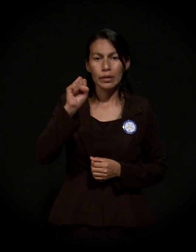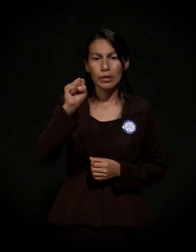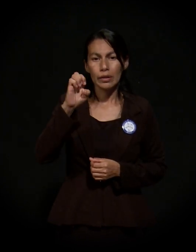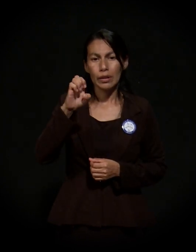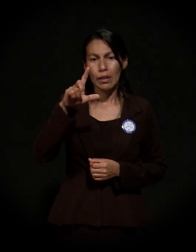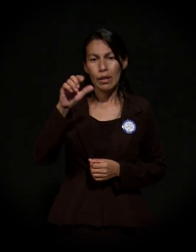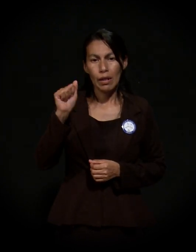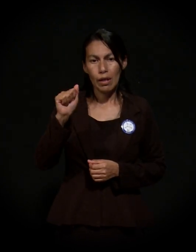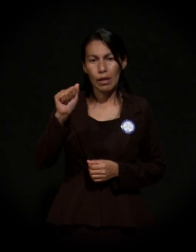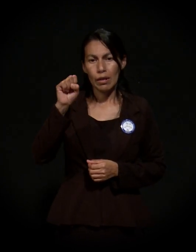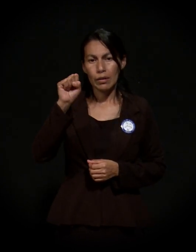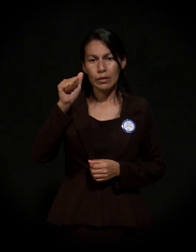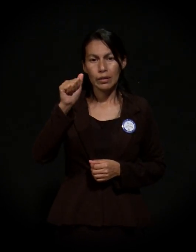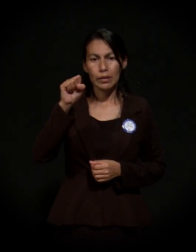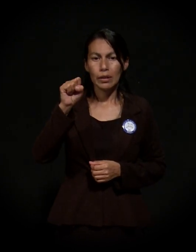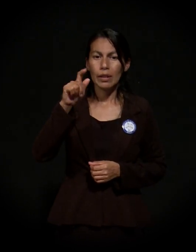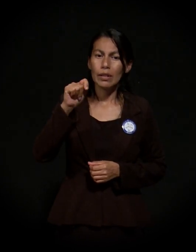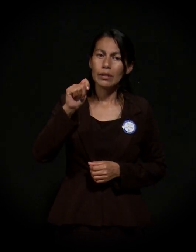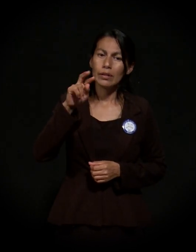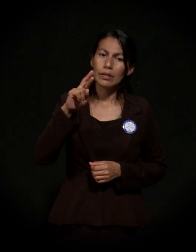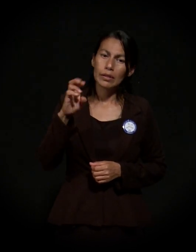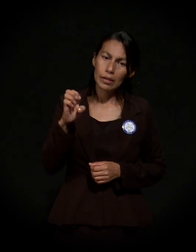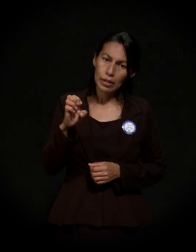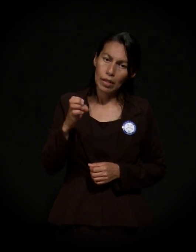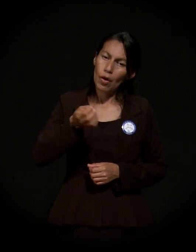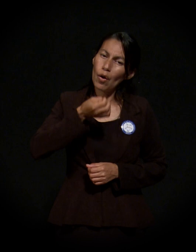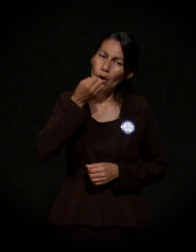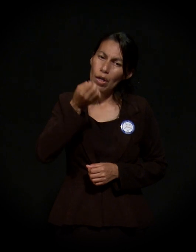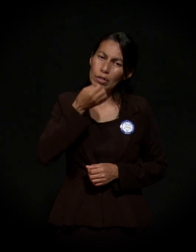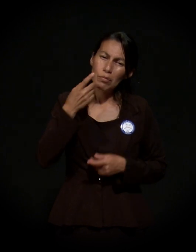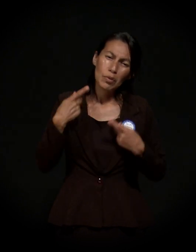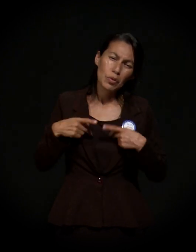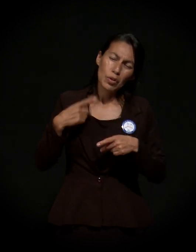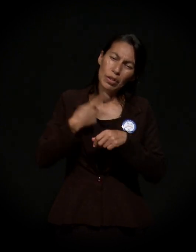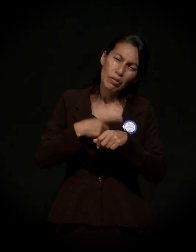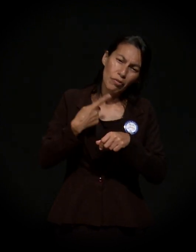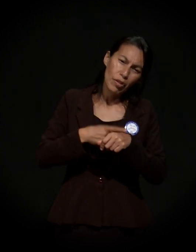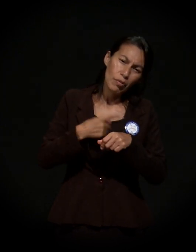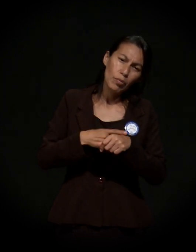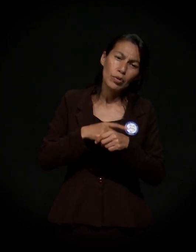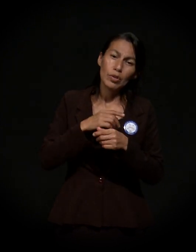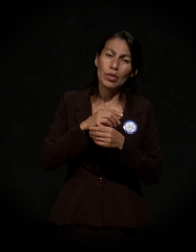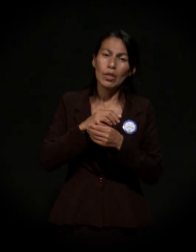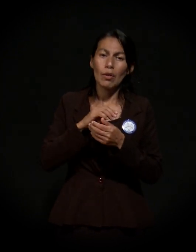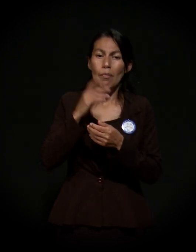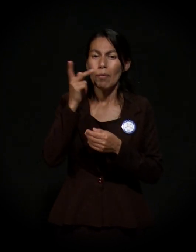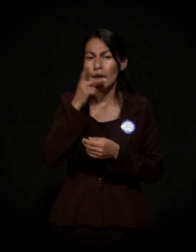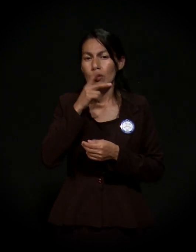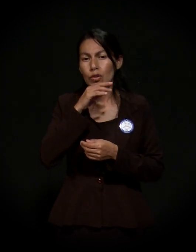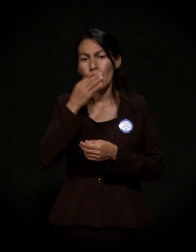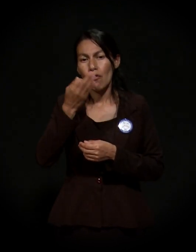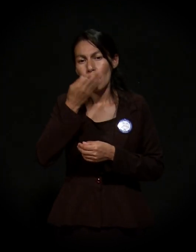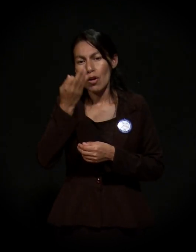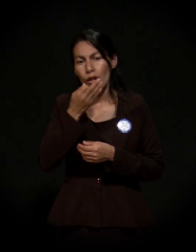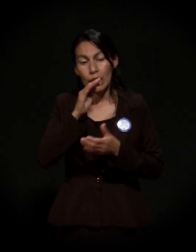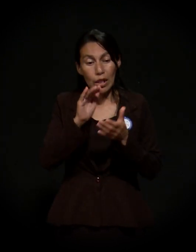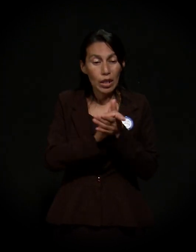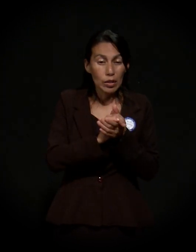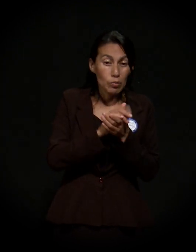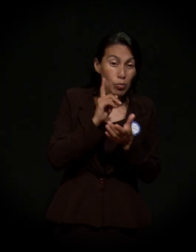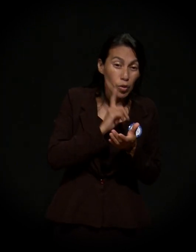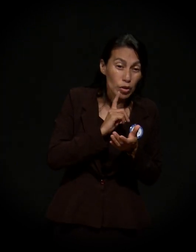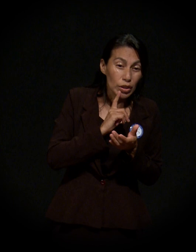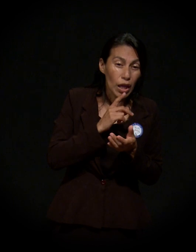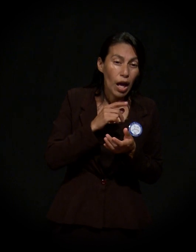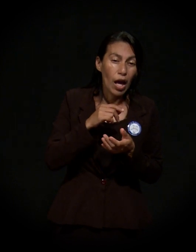Amén. Isela Sastre, oración por los enfermos, por la esposa del pastor